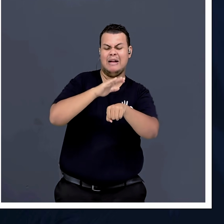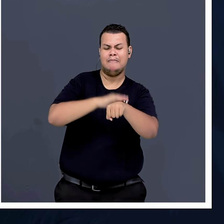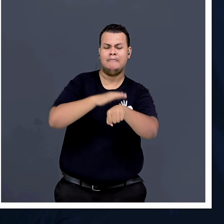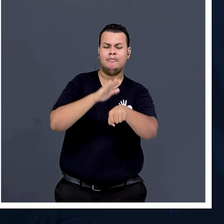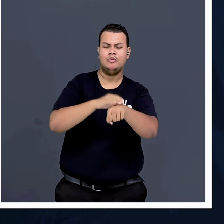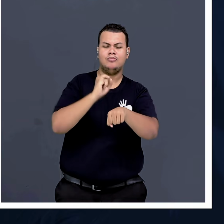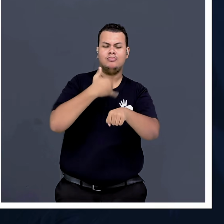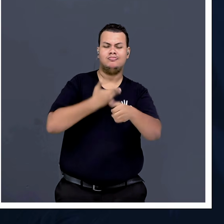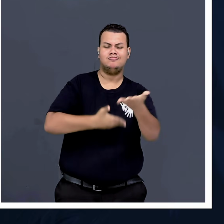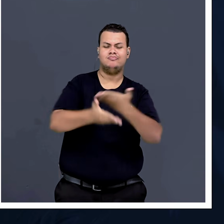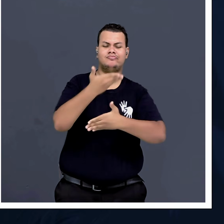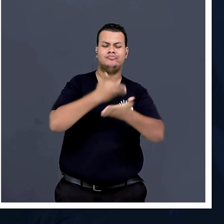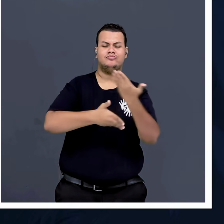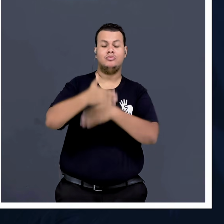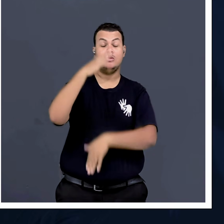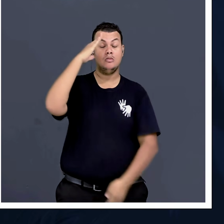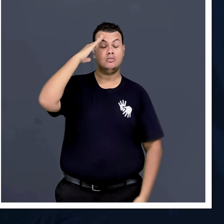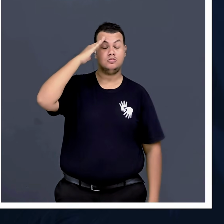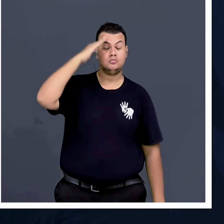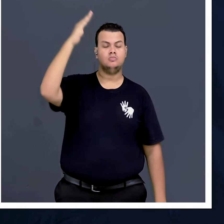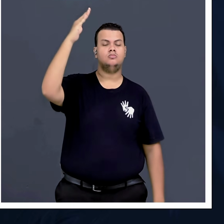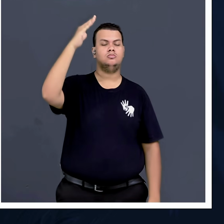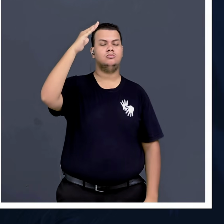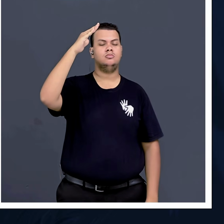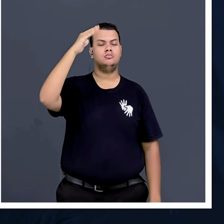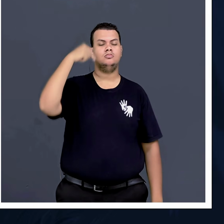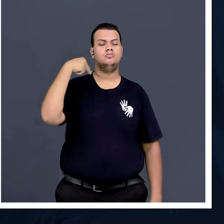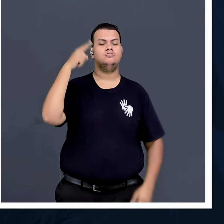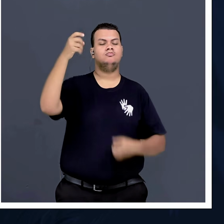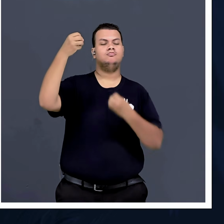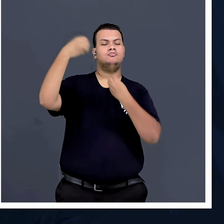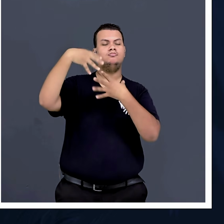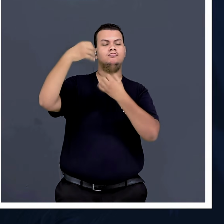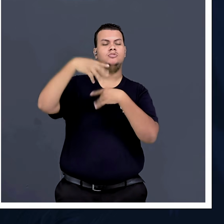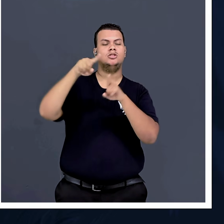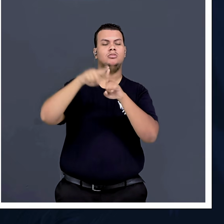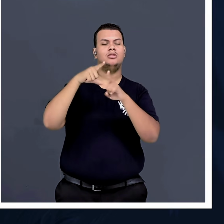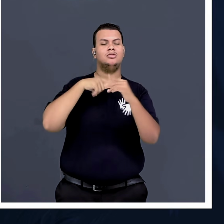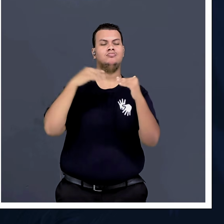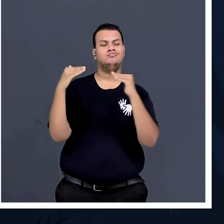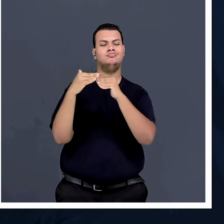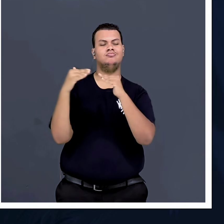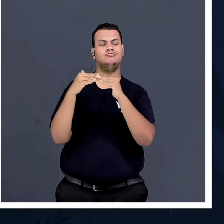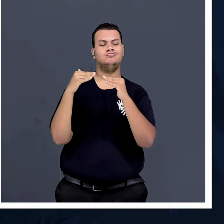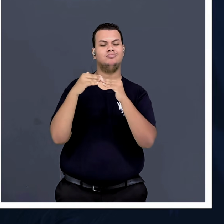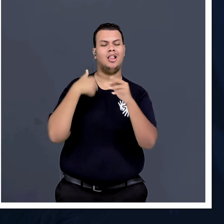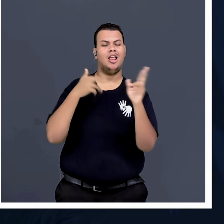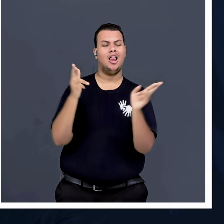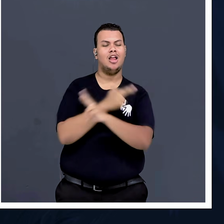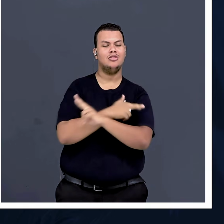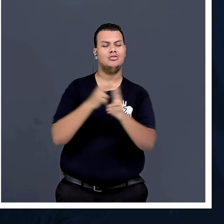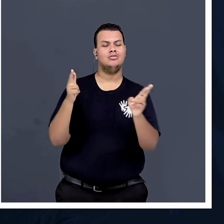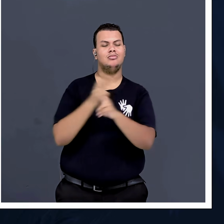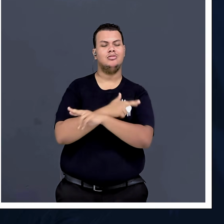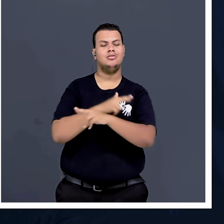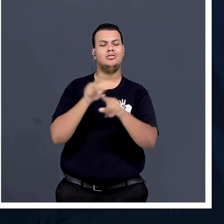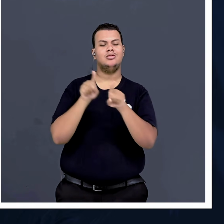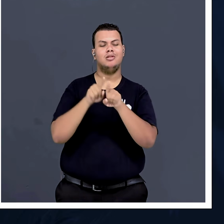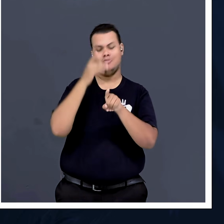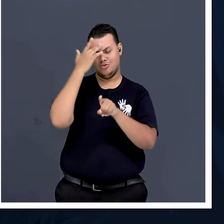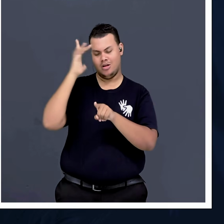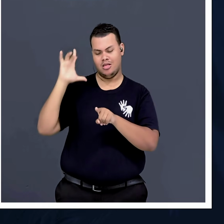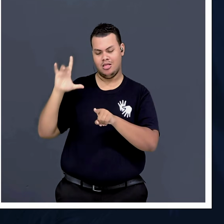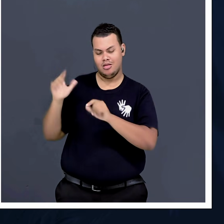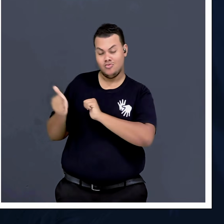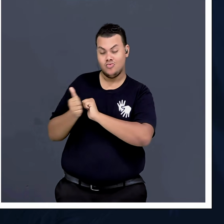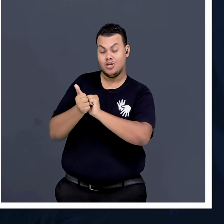recebem. Mas acima de todas as coisas, nos ensine e alinhe os nossos relacionamentos para andarmos com aqueles